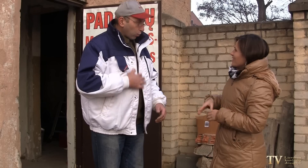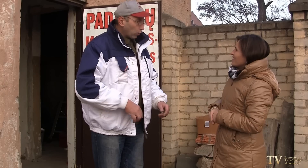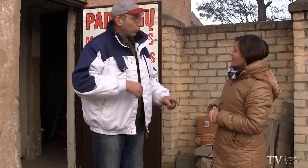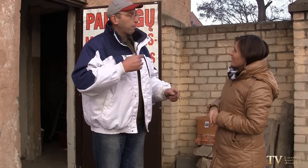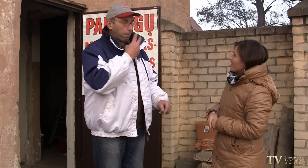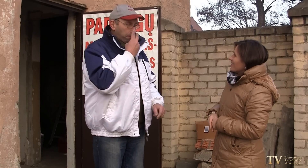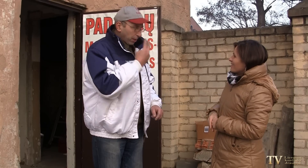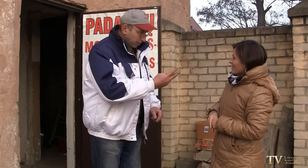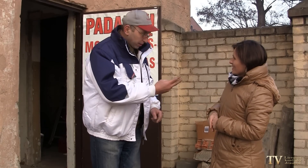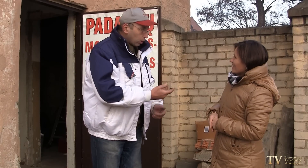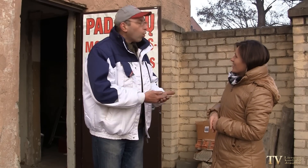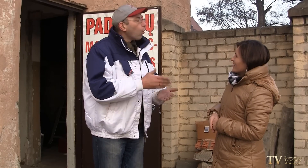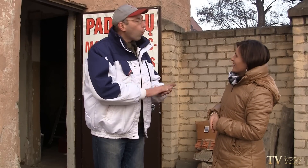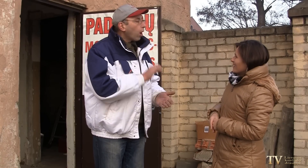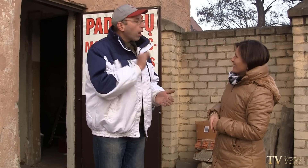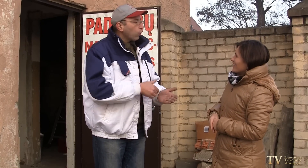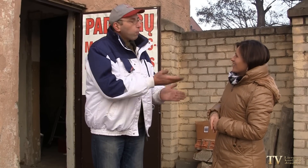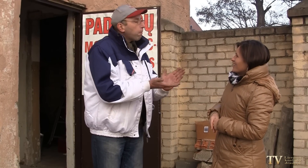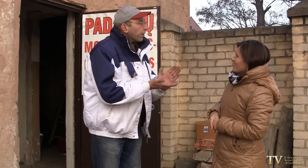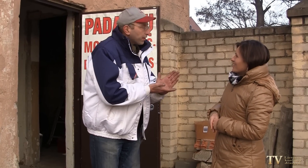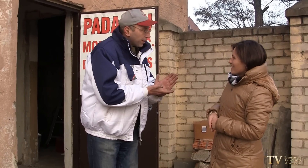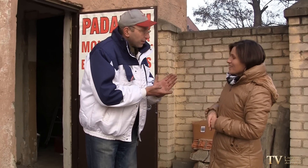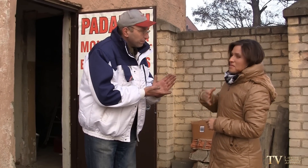malonu matyti, kuo galiu padėti.